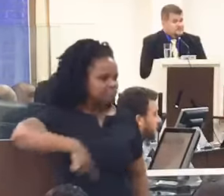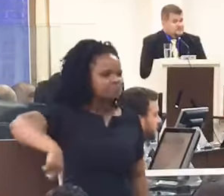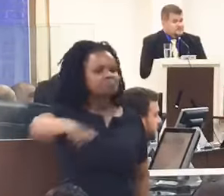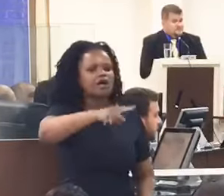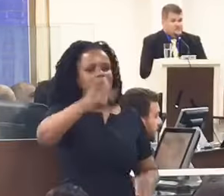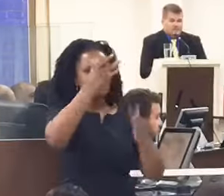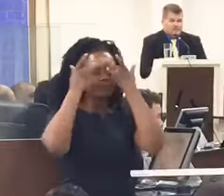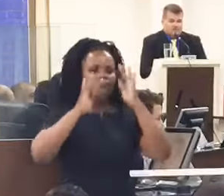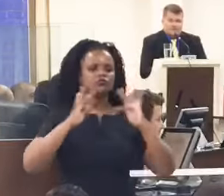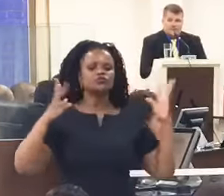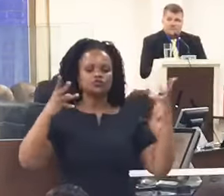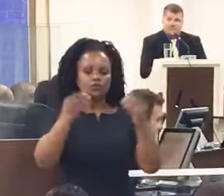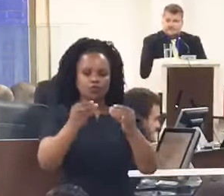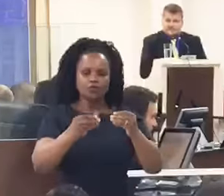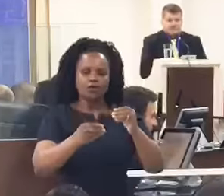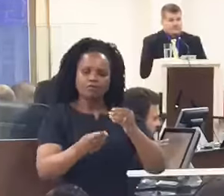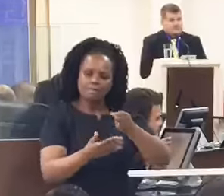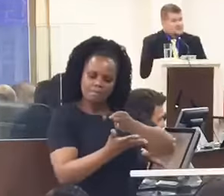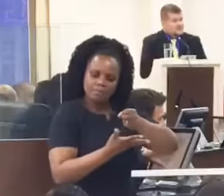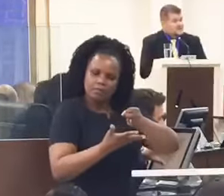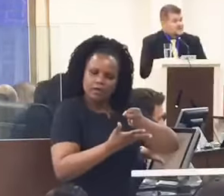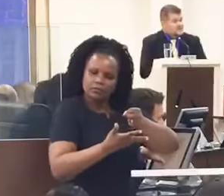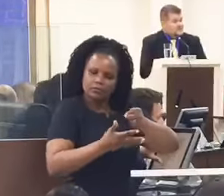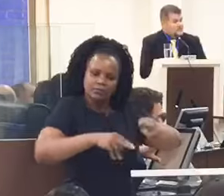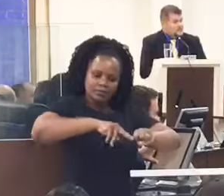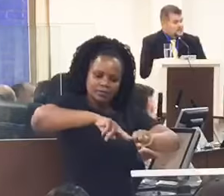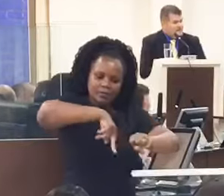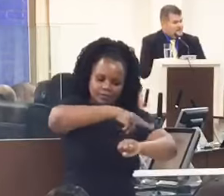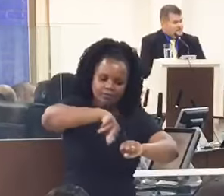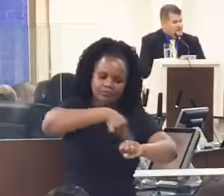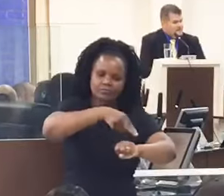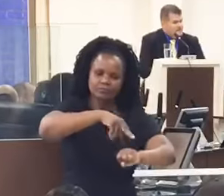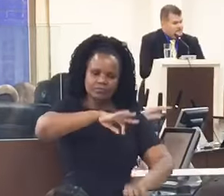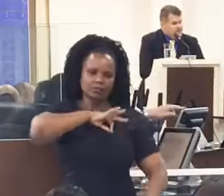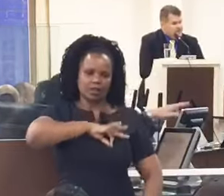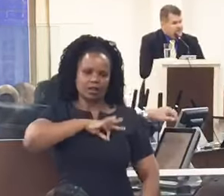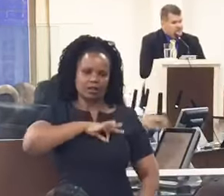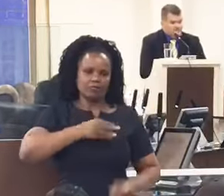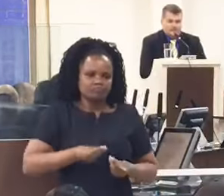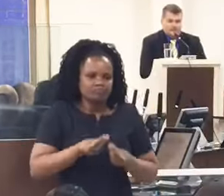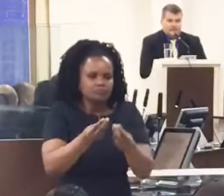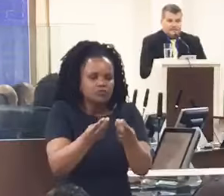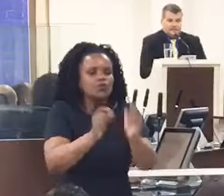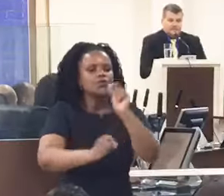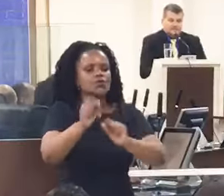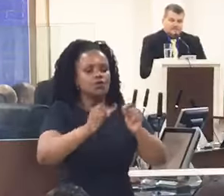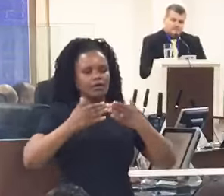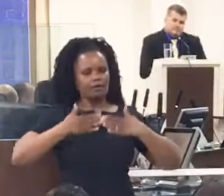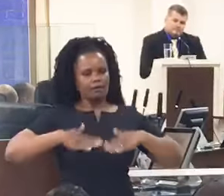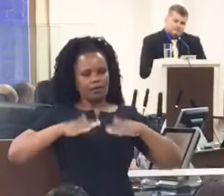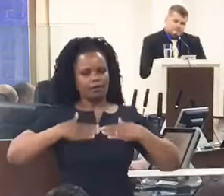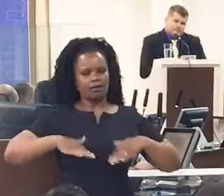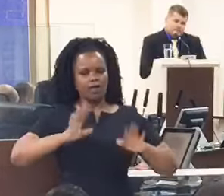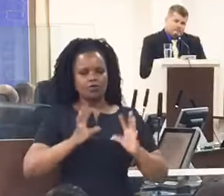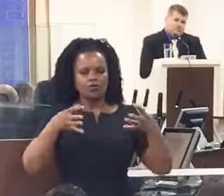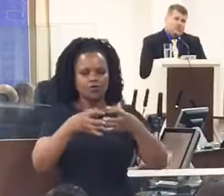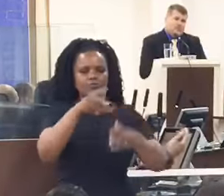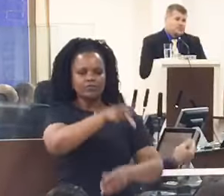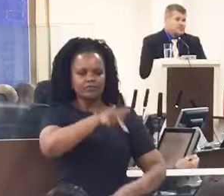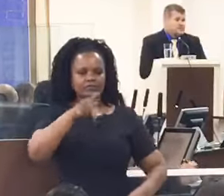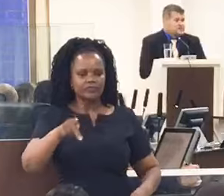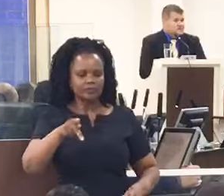gestão. Piso nacional, elevação e dando uma tranquilidade para todos da educação.